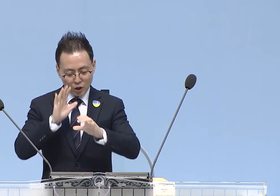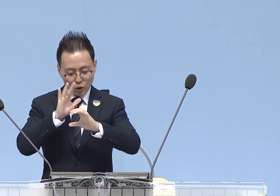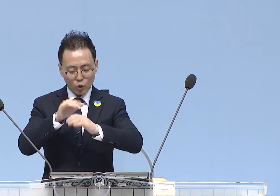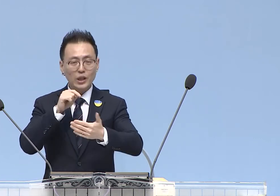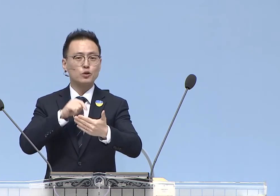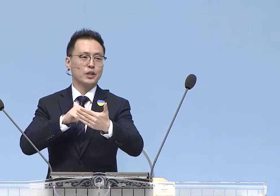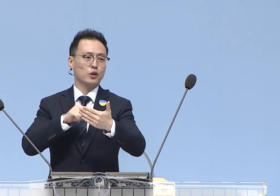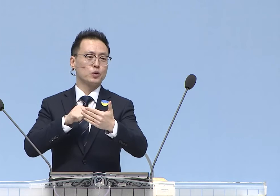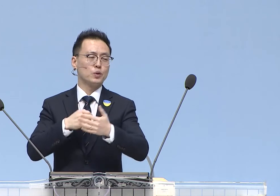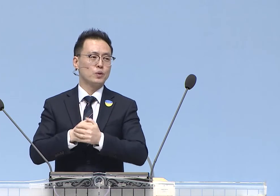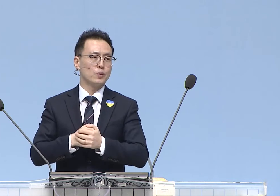코로나 속에서도